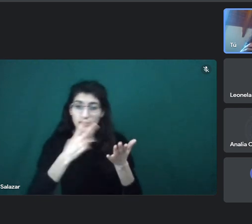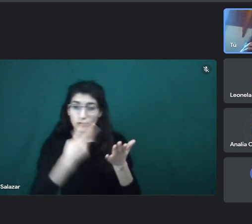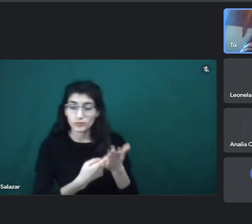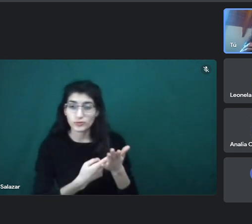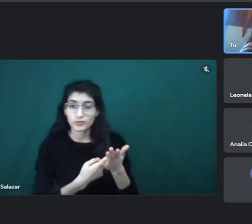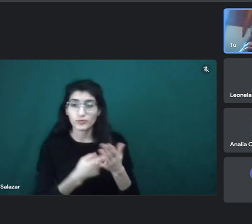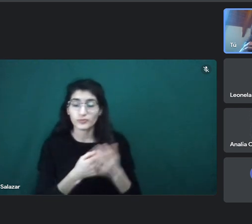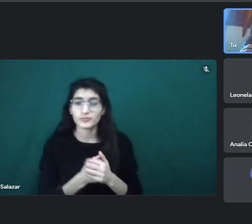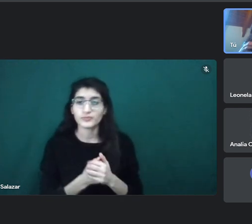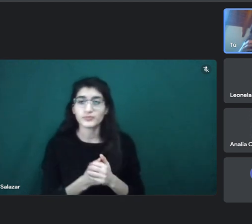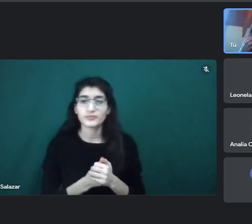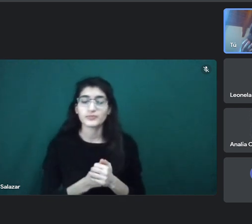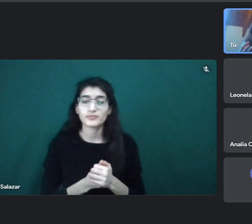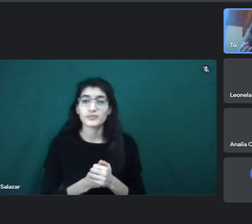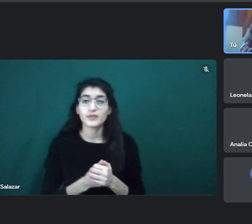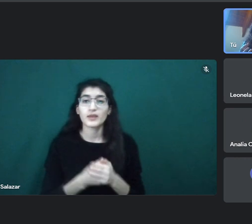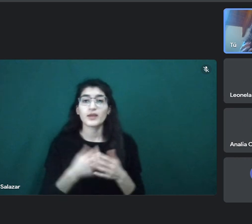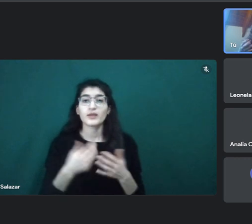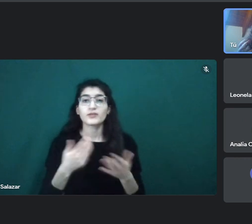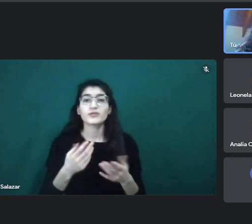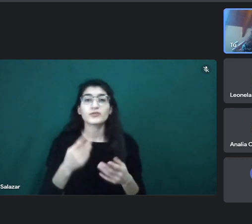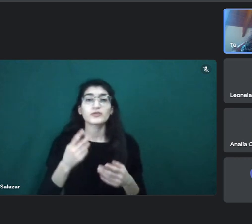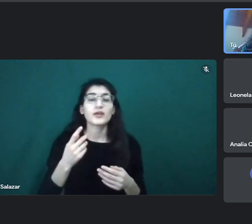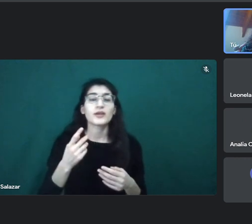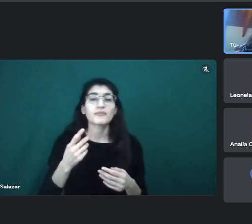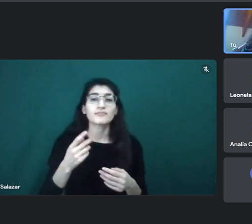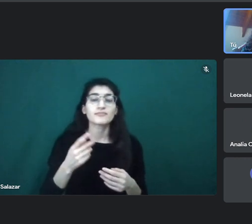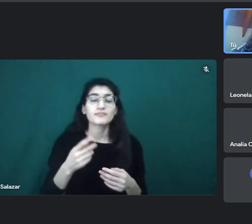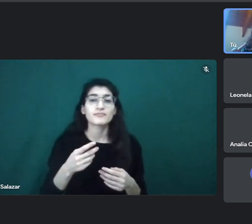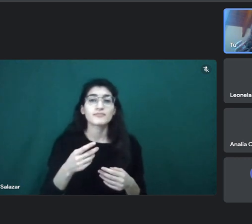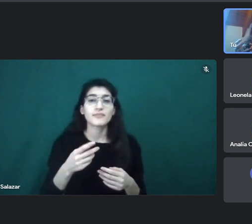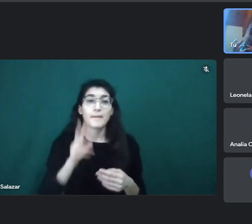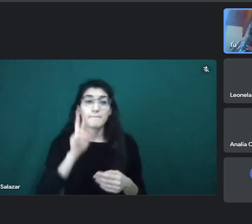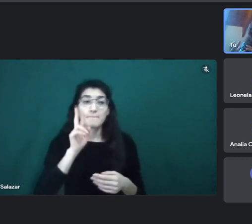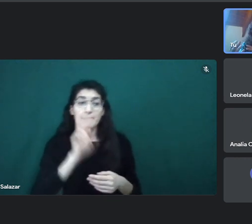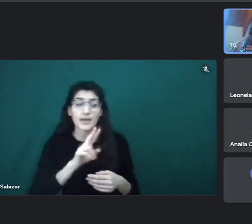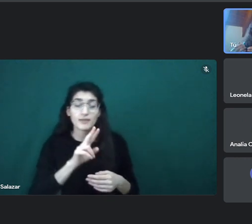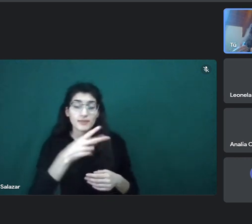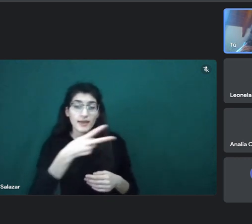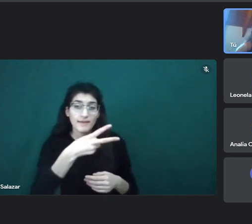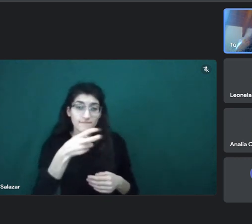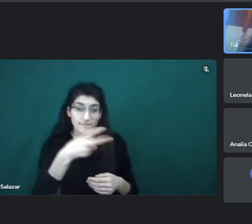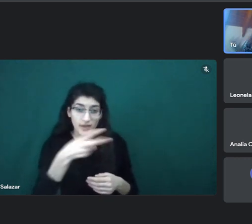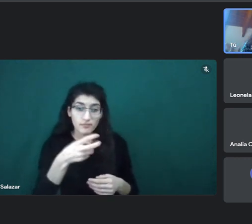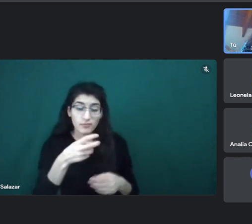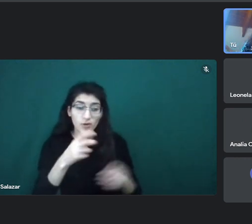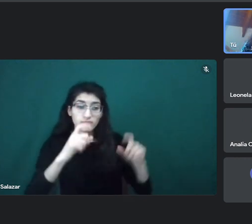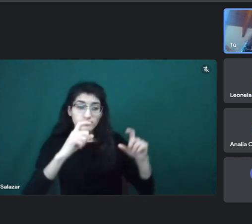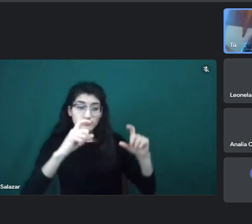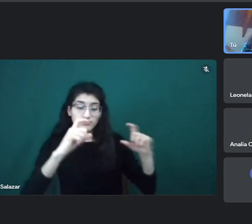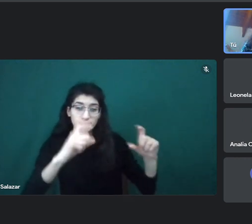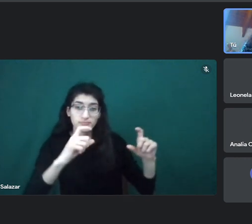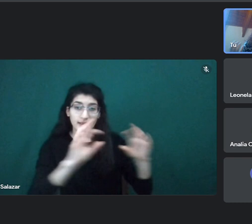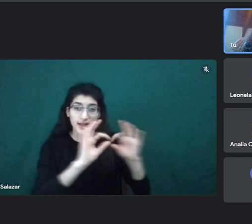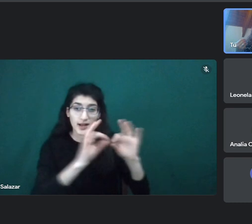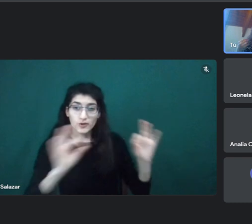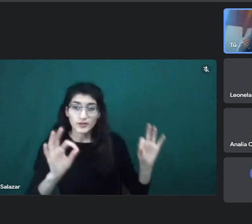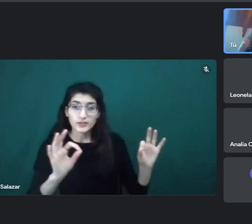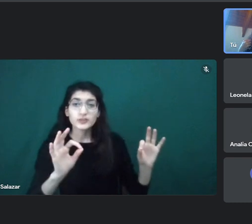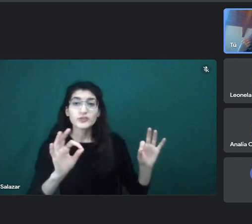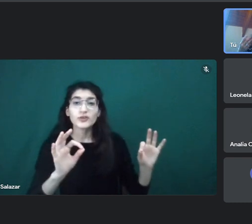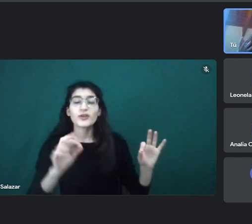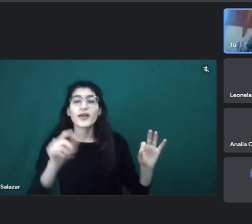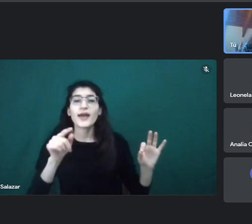proviene de un verbo y de acuerdo al lugar que está en la frase o en la oración, se aplica esa lectura. Si está